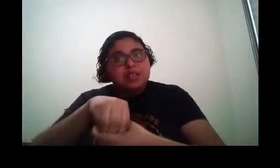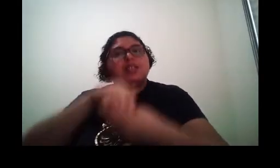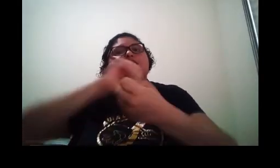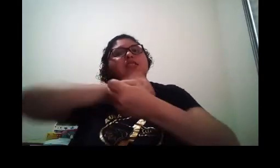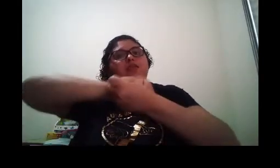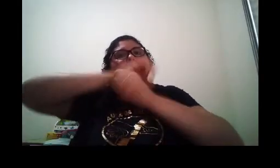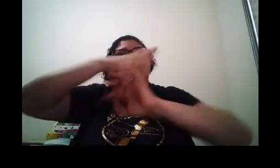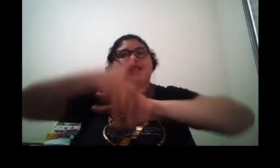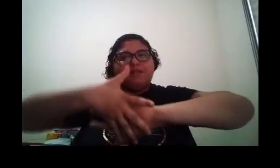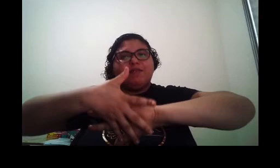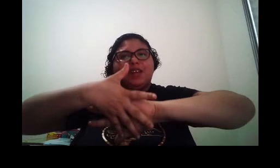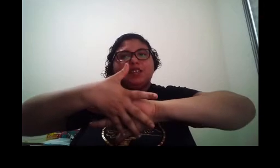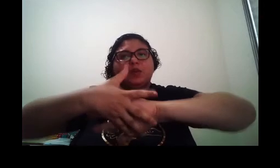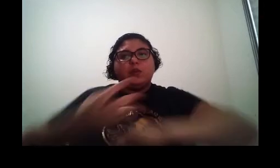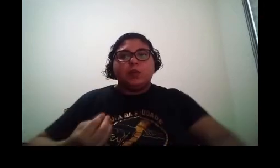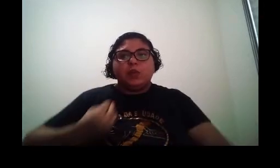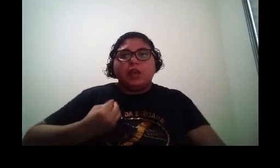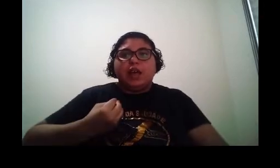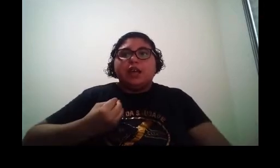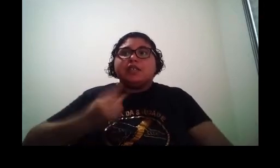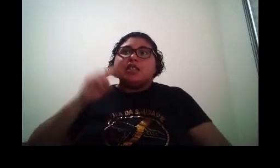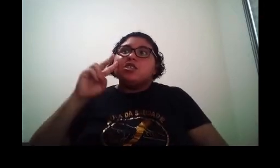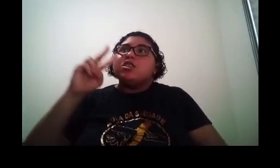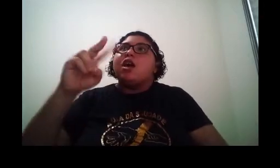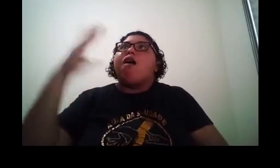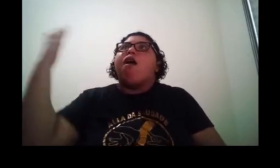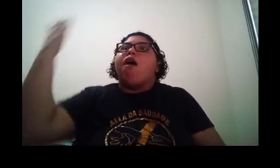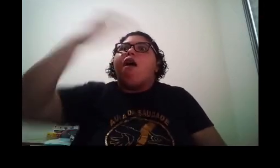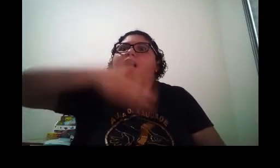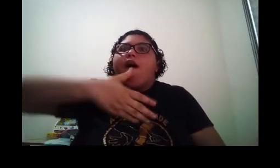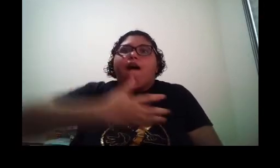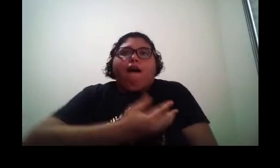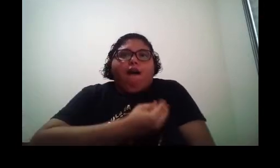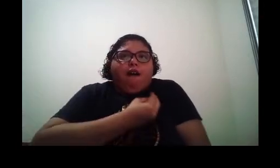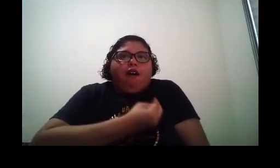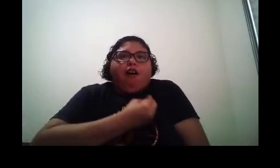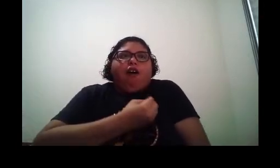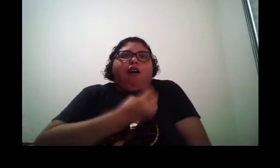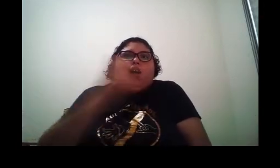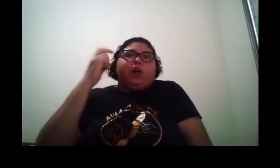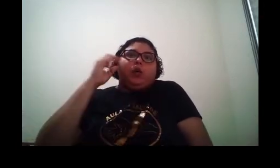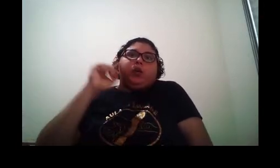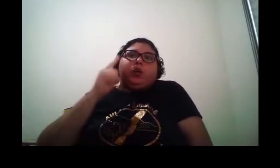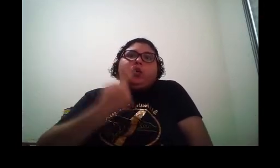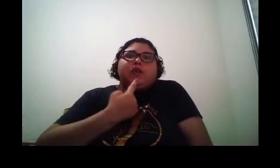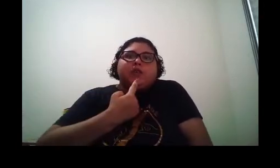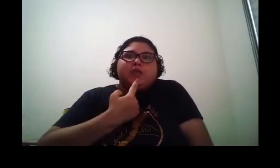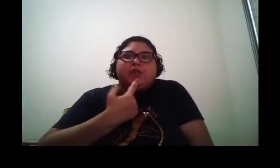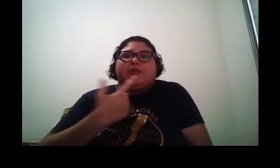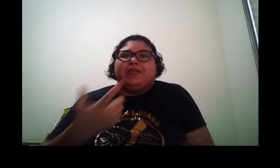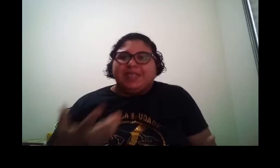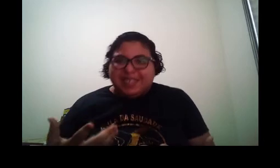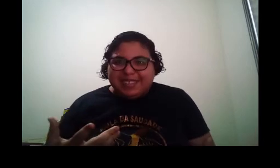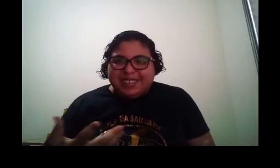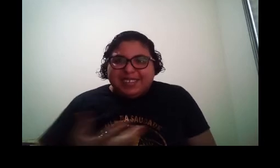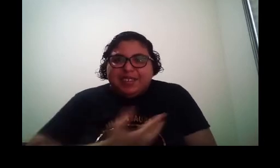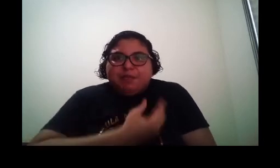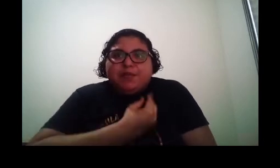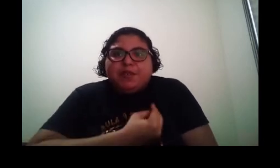Ali você consegue ver a riqueza, né, da cultura surda, né? Então você consegue experimentar